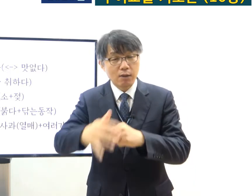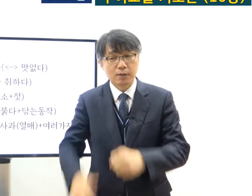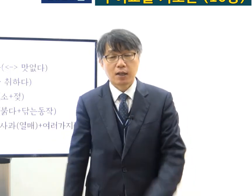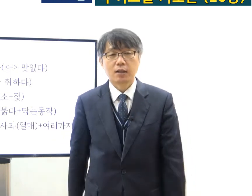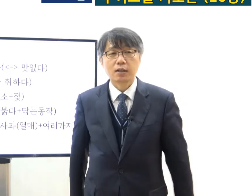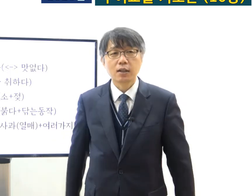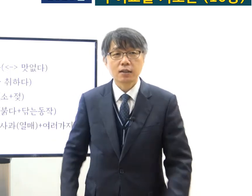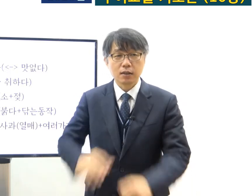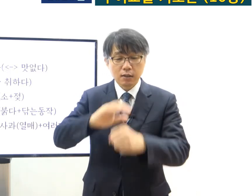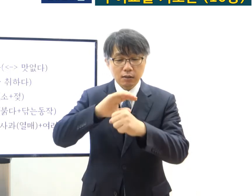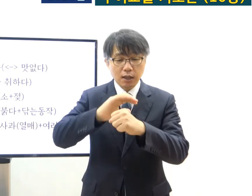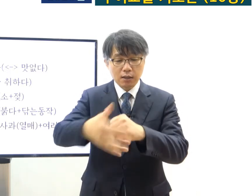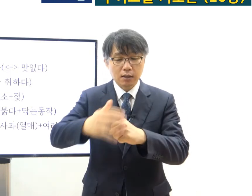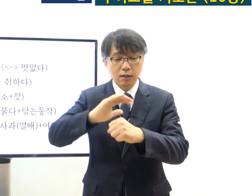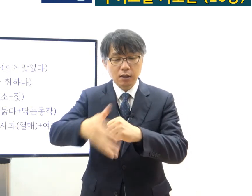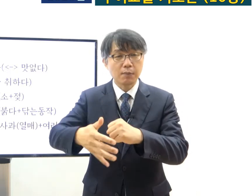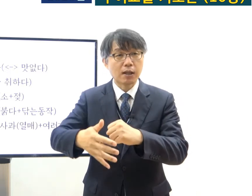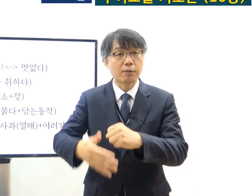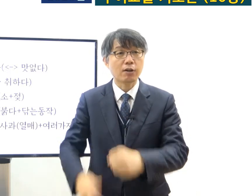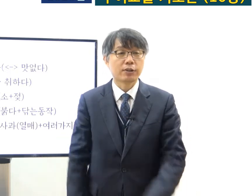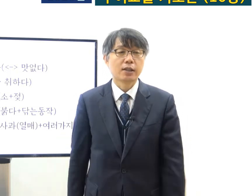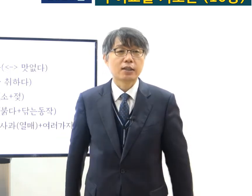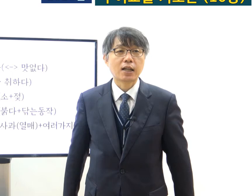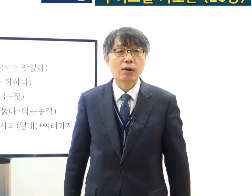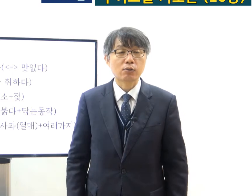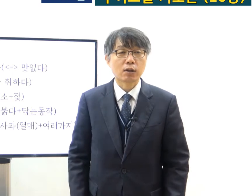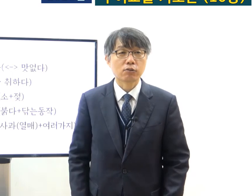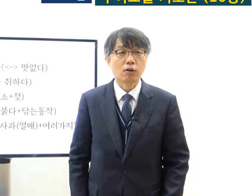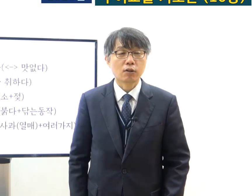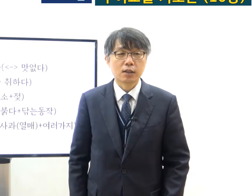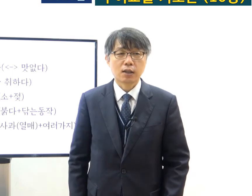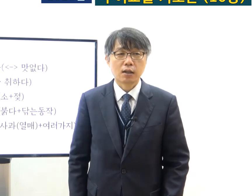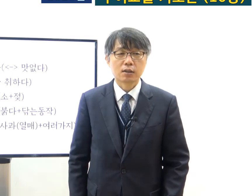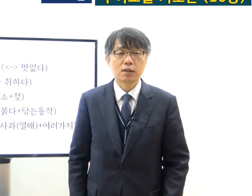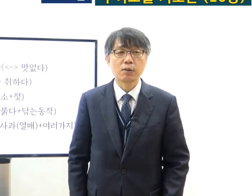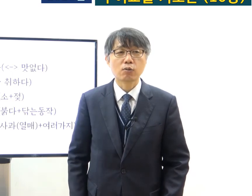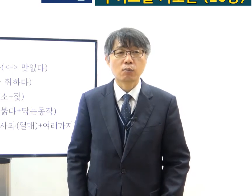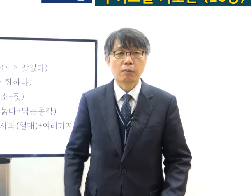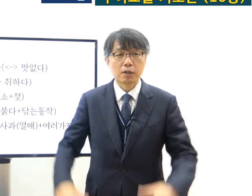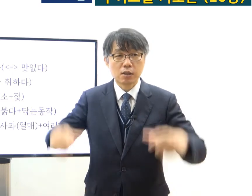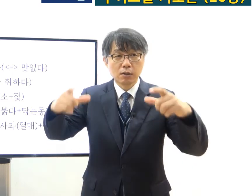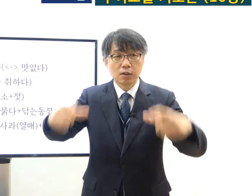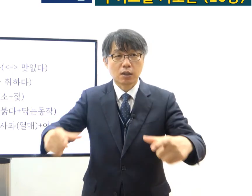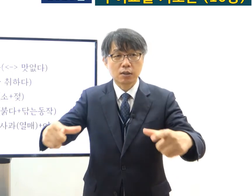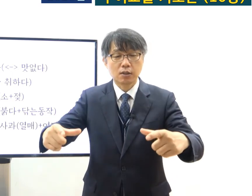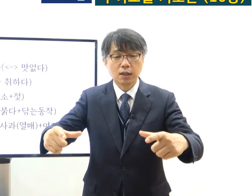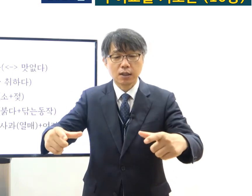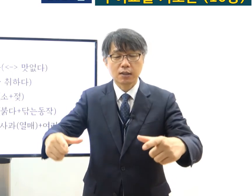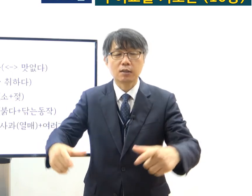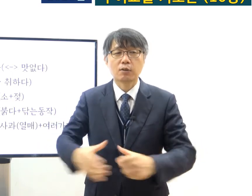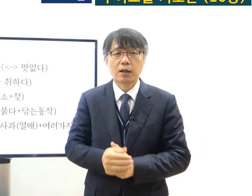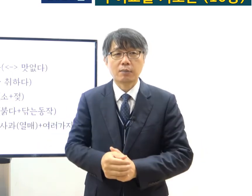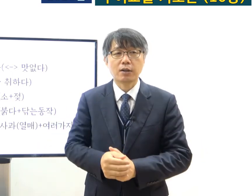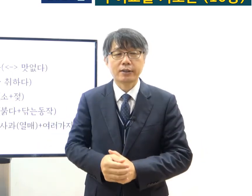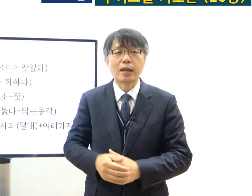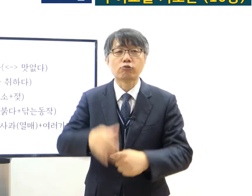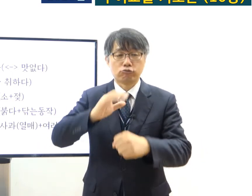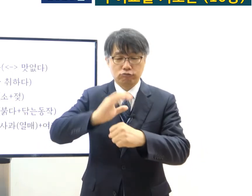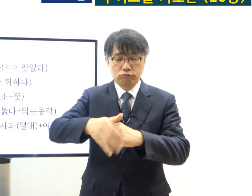사과입니다. 이렇게만 하면 사과도 되고요. 지명으로만 지역에 대한 이름으로 말하면